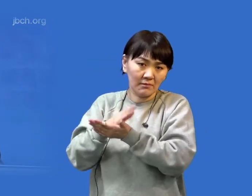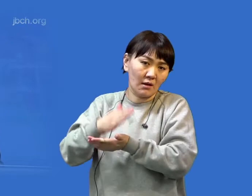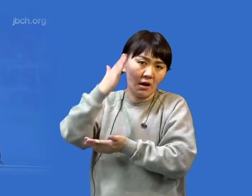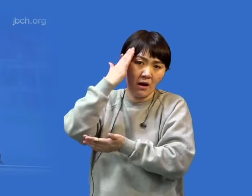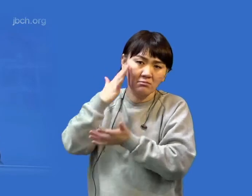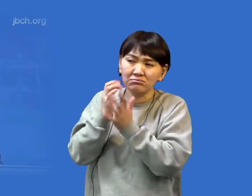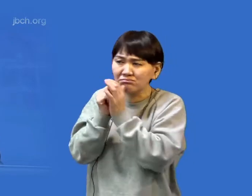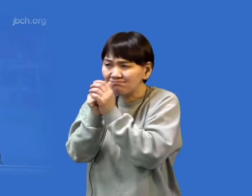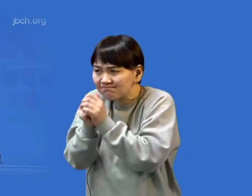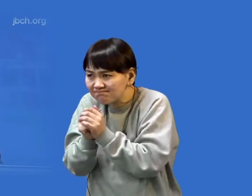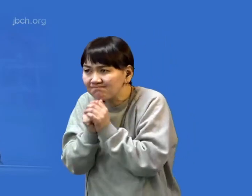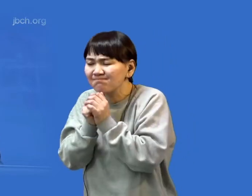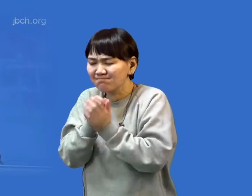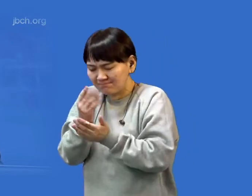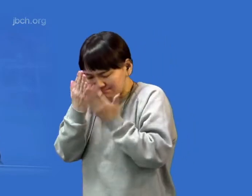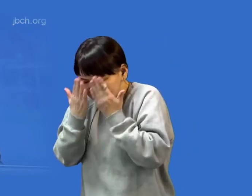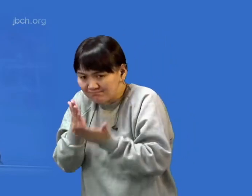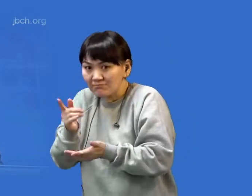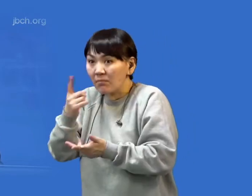хүндэлж үйлчлэх ёстой атал